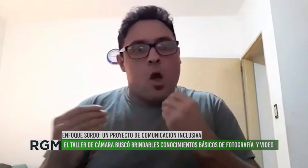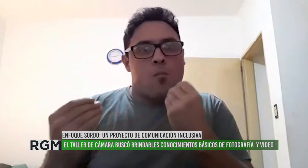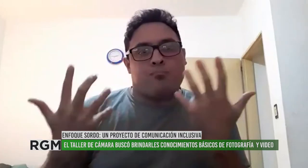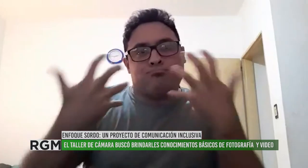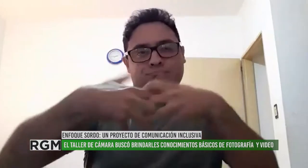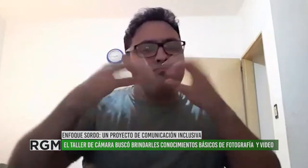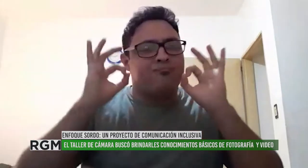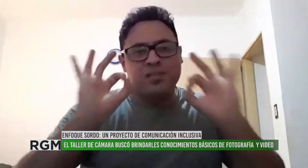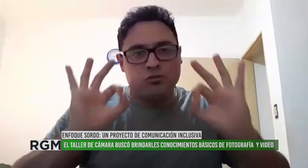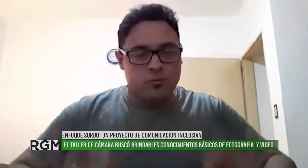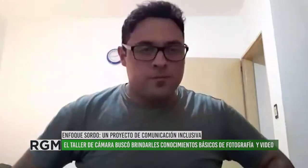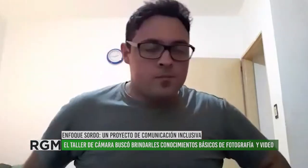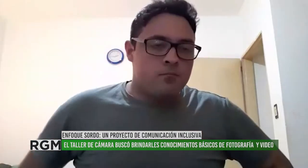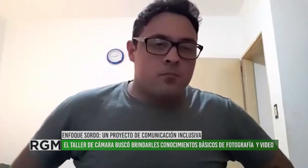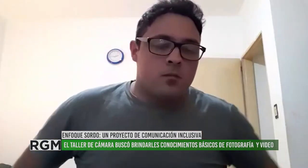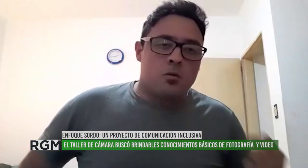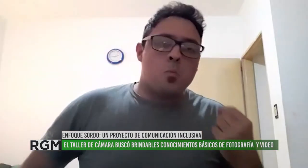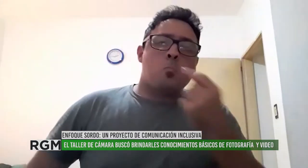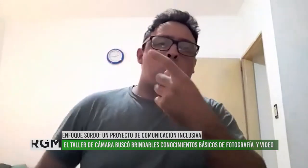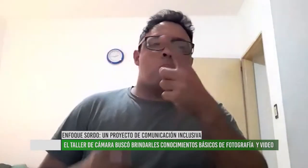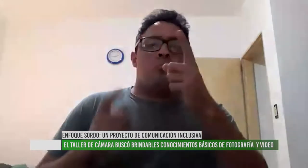que gracias a ella pudimos relacionarnos perfecto.